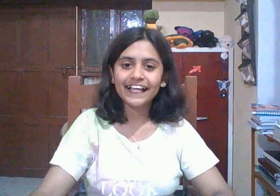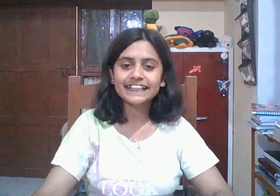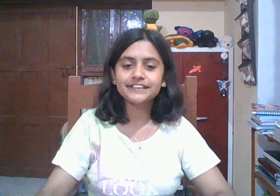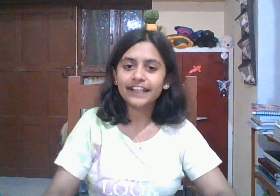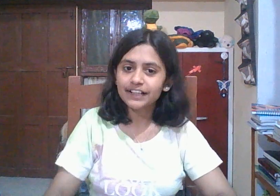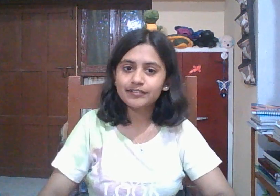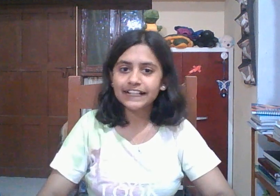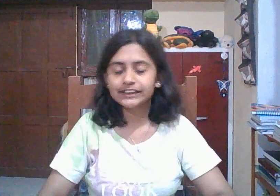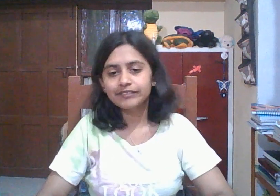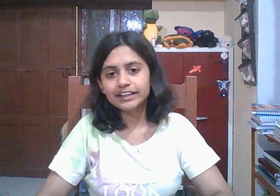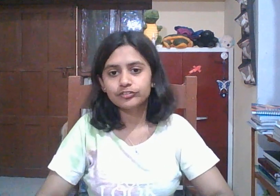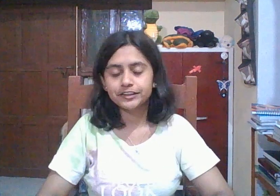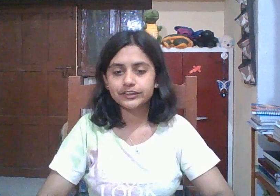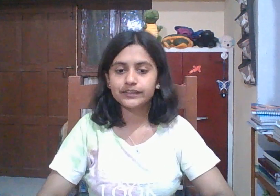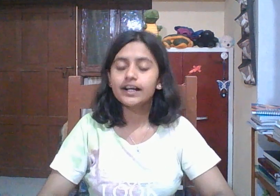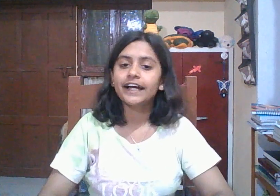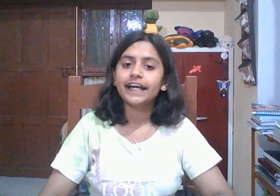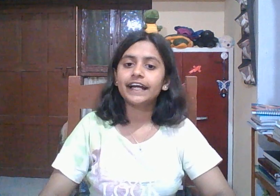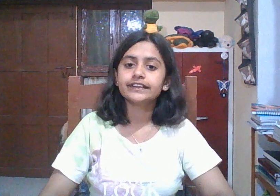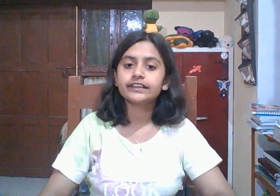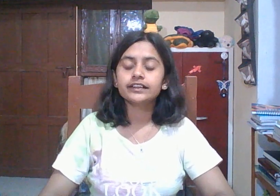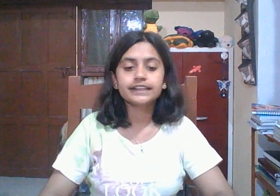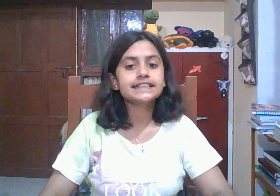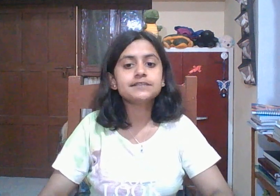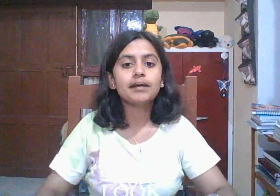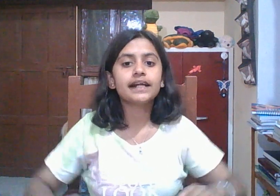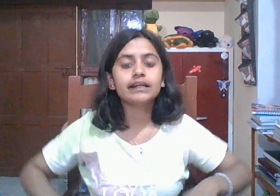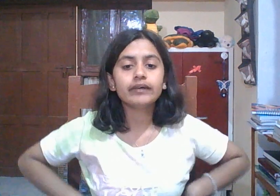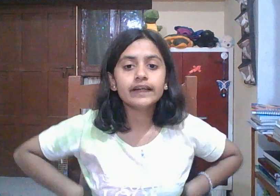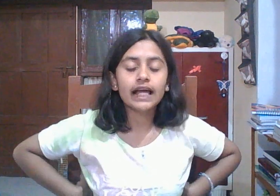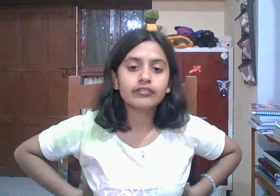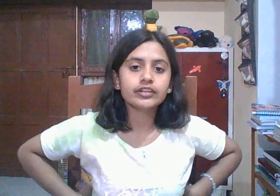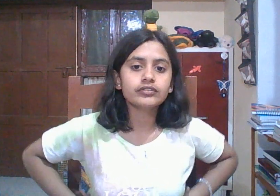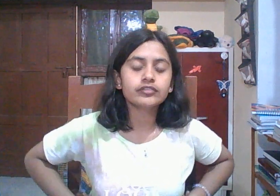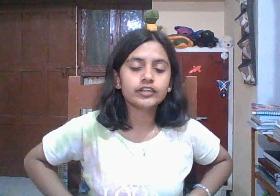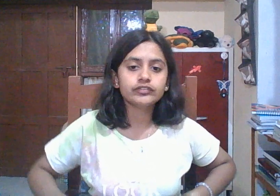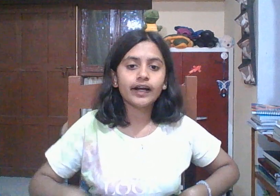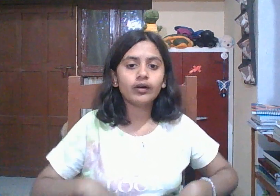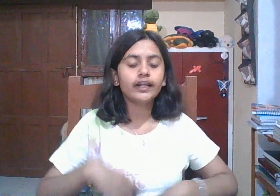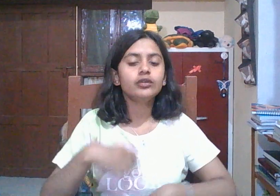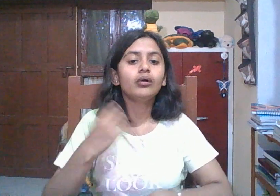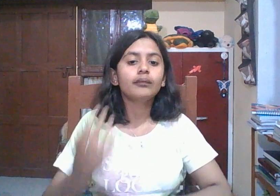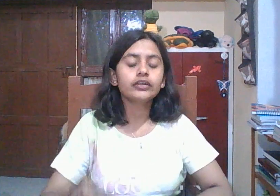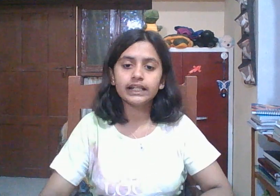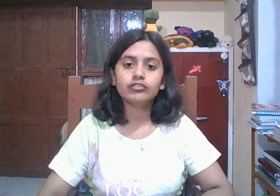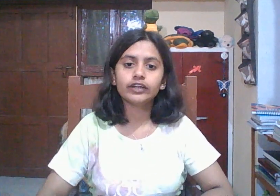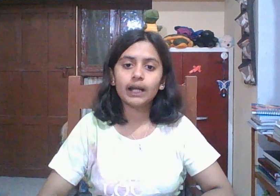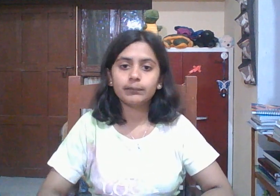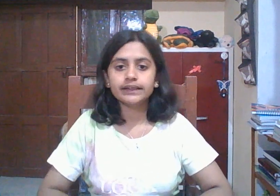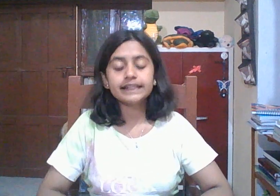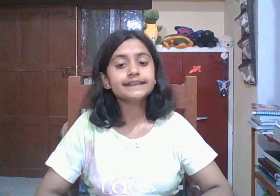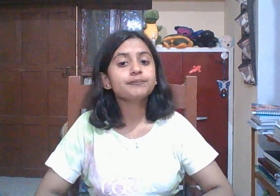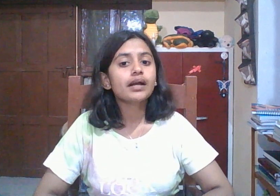गाइस वेलकम बैक टू माय न्यू वीडियो एंड दिस इज पार्ट नंबर 11 इन व्हिच वी आर गोना डू आवर डेली वोकैबुलरीज.